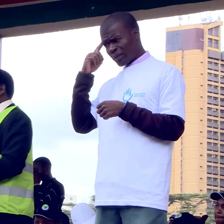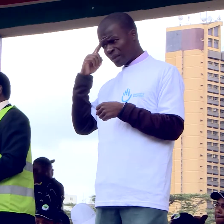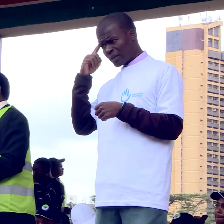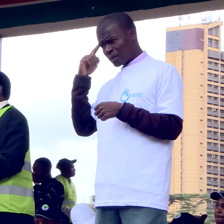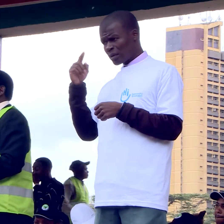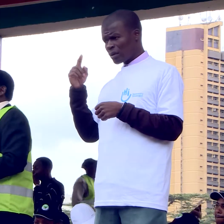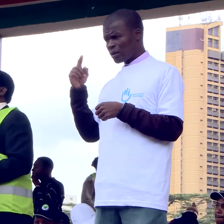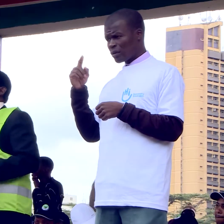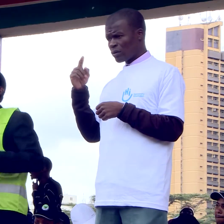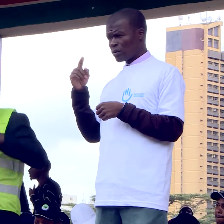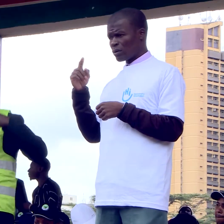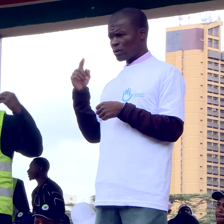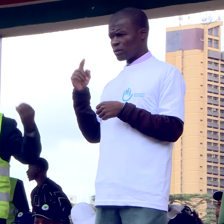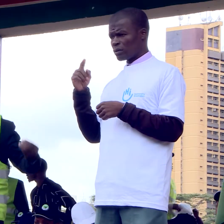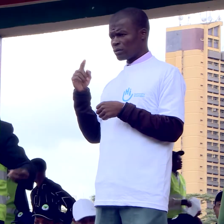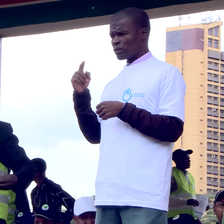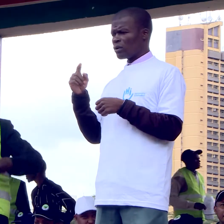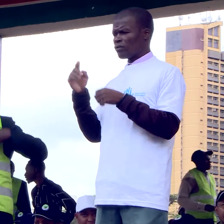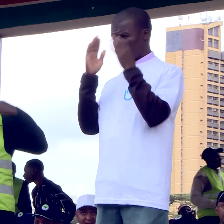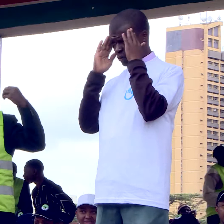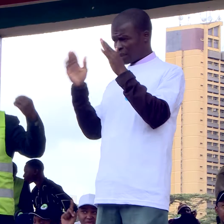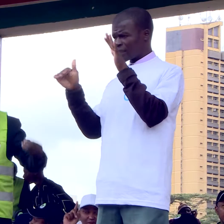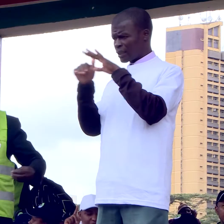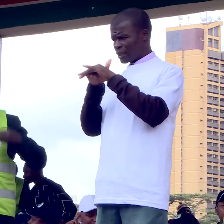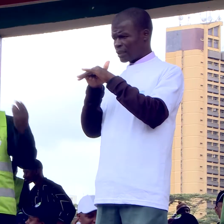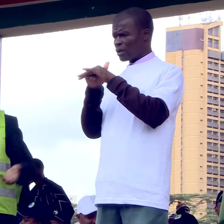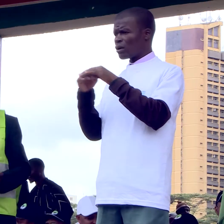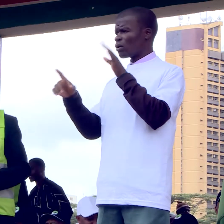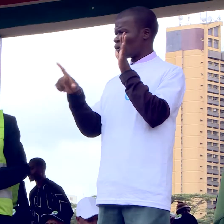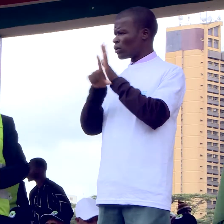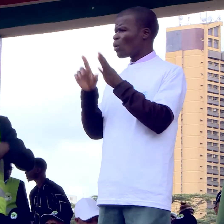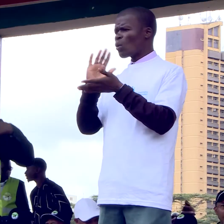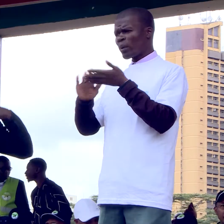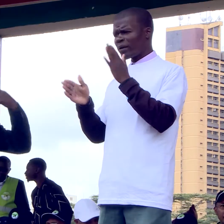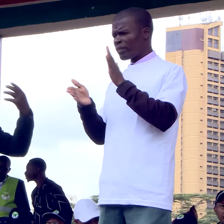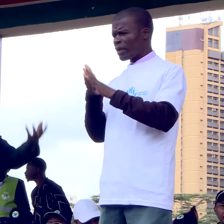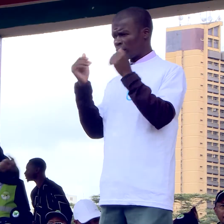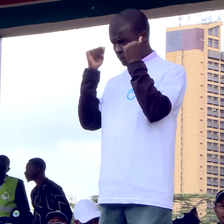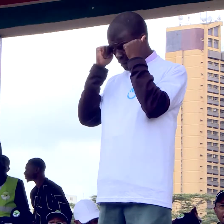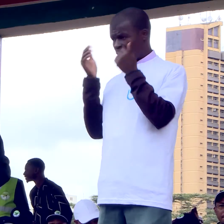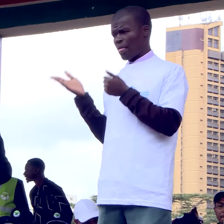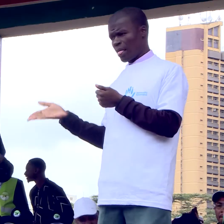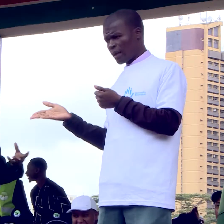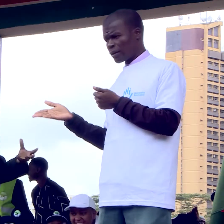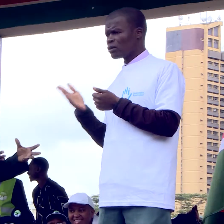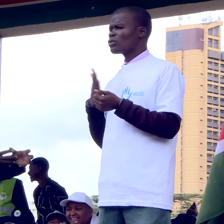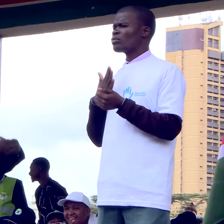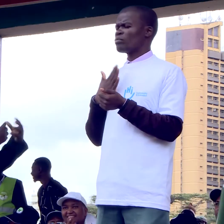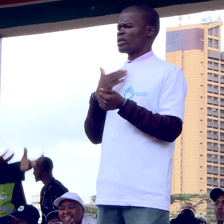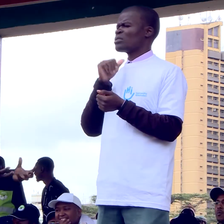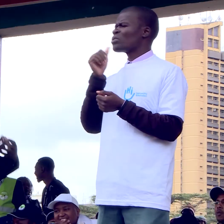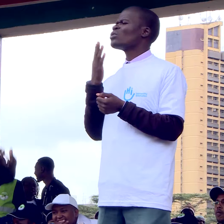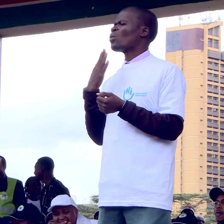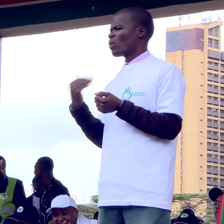hizo sheria, maana ikiwekwa bila wa independent candidate kuwepo, hatutaki kwenda kotini kusema kwamba